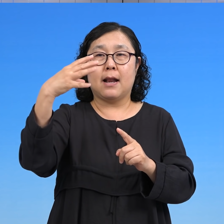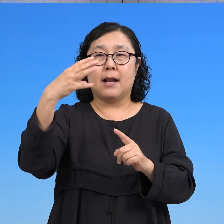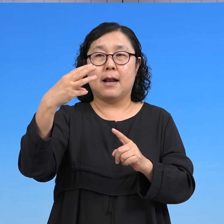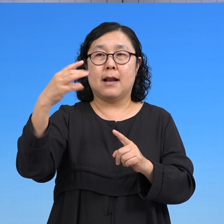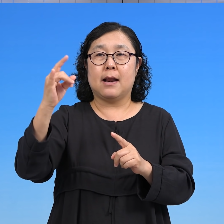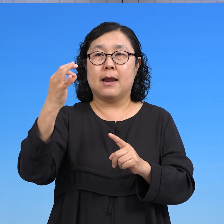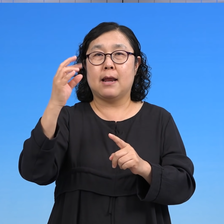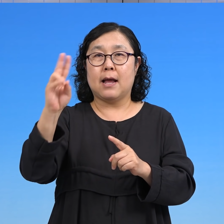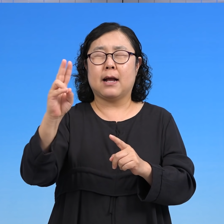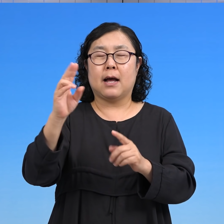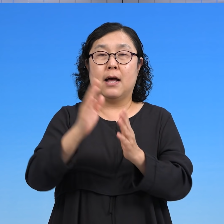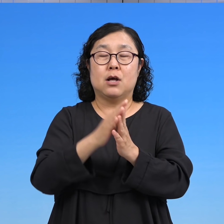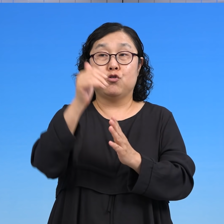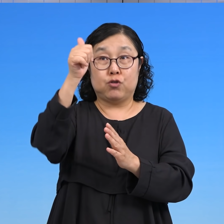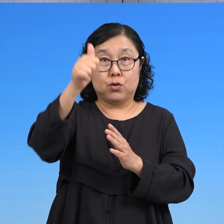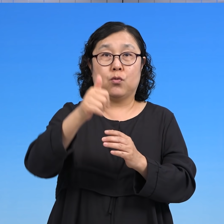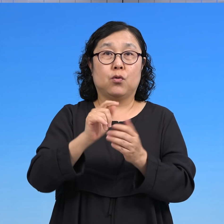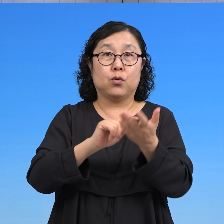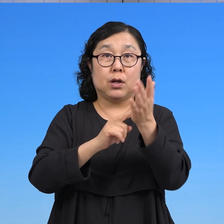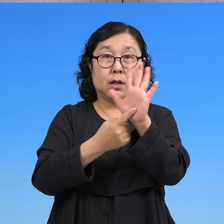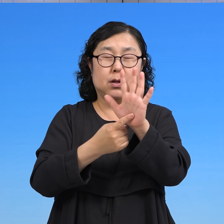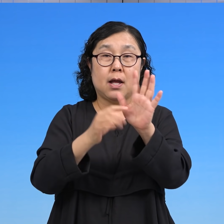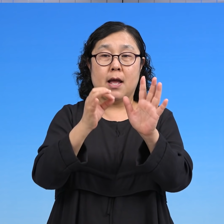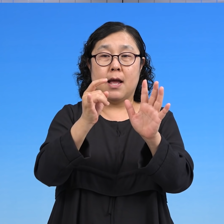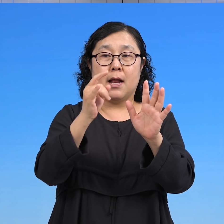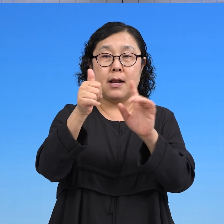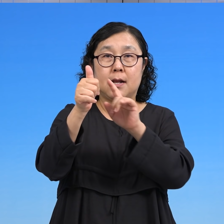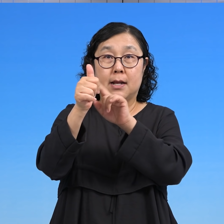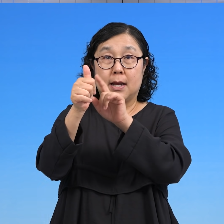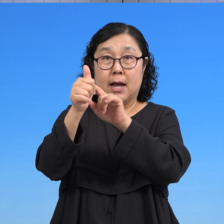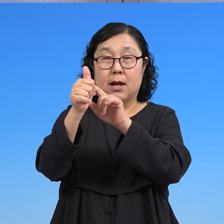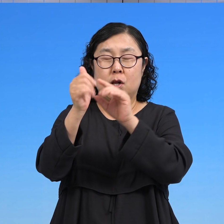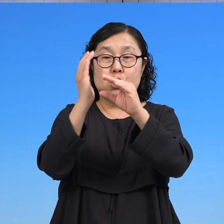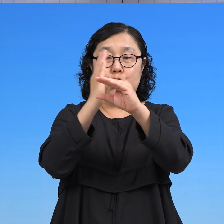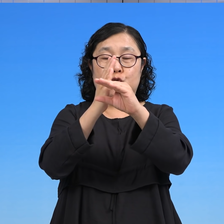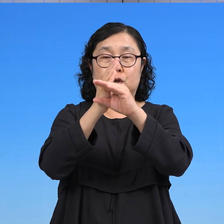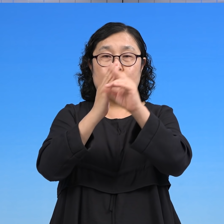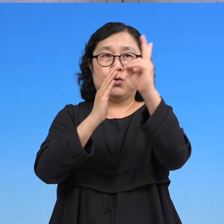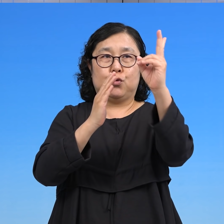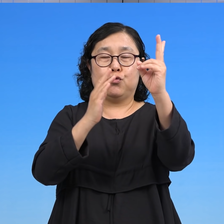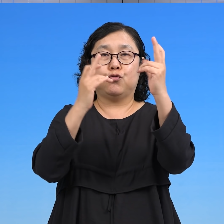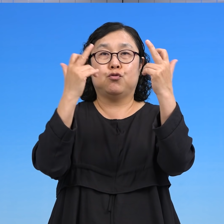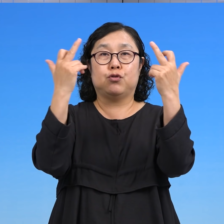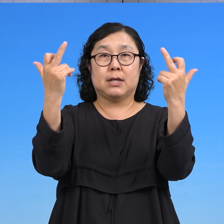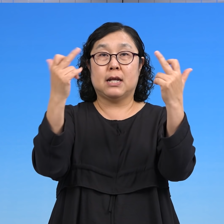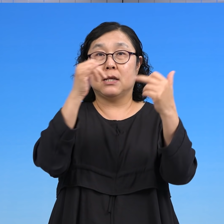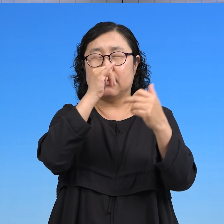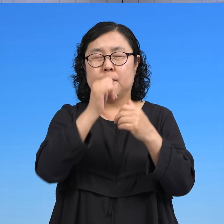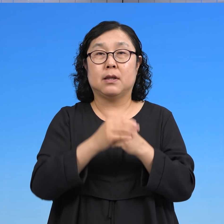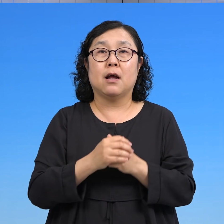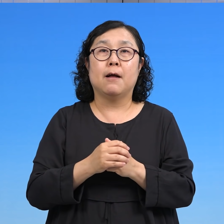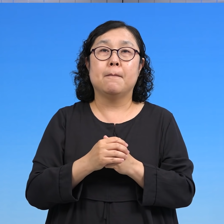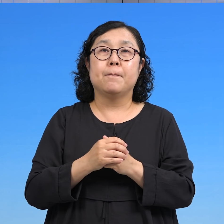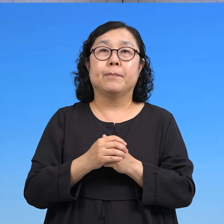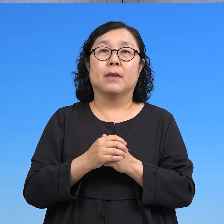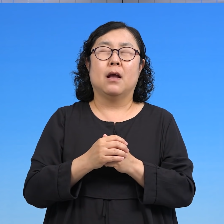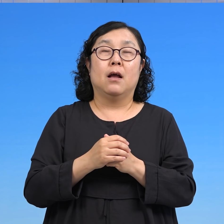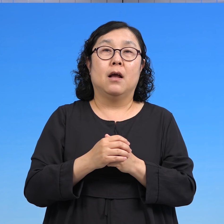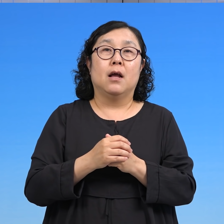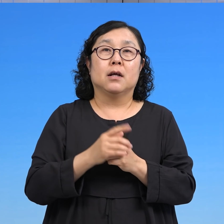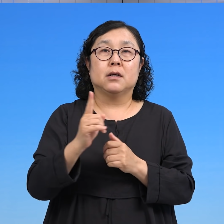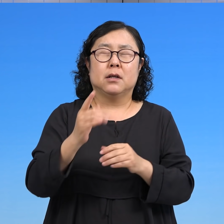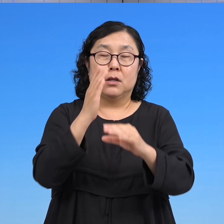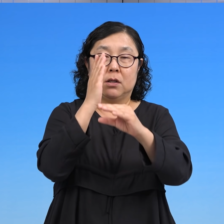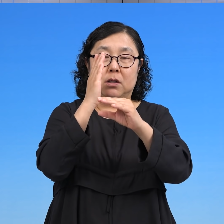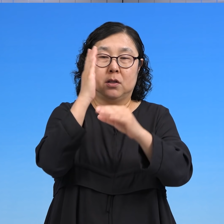엘리야 선지자가 주인공으로 나오는데요, 엘리야 선지자를 중심으로 두 산, 저는 이게 오늘